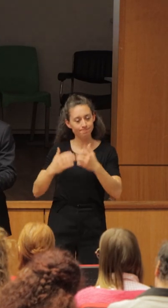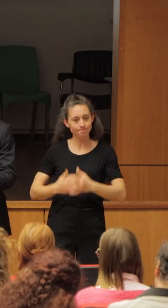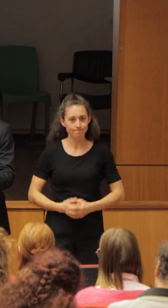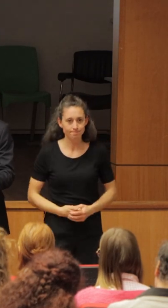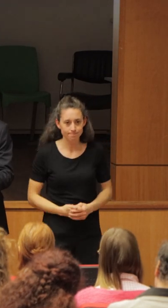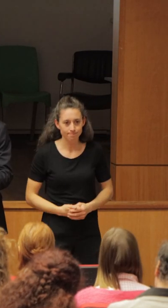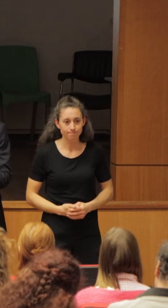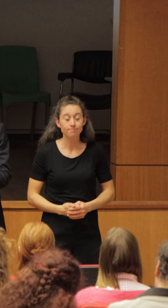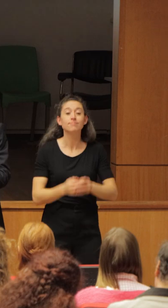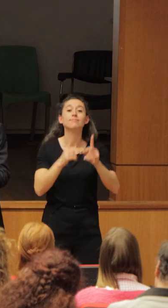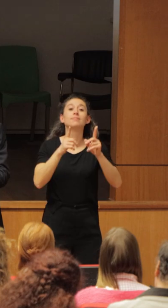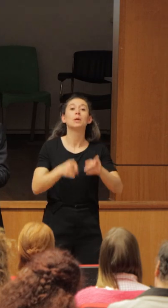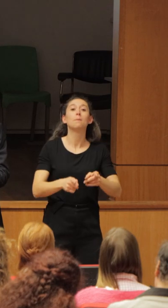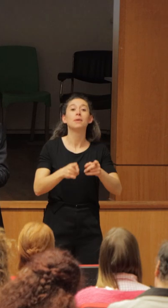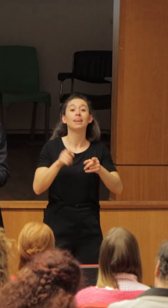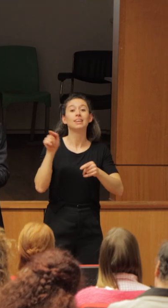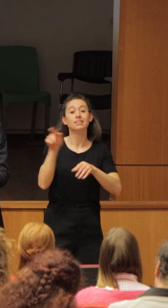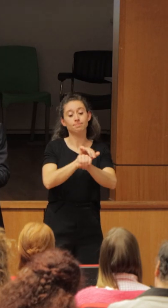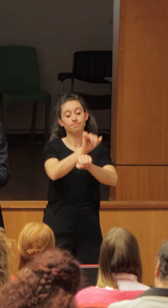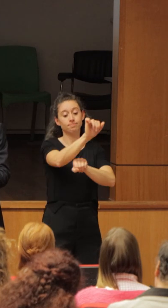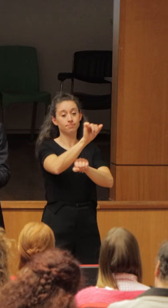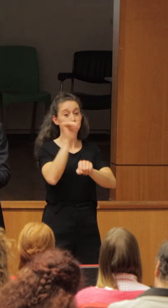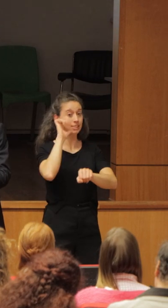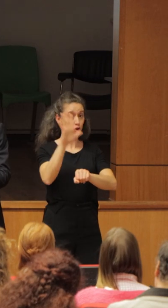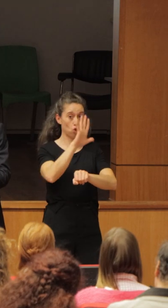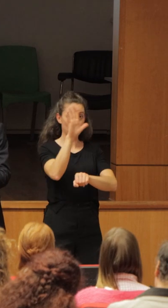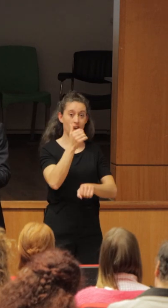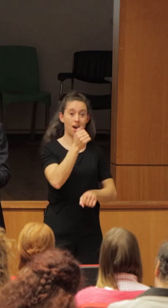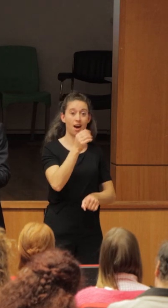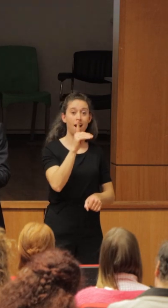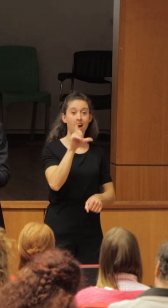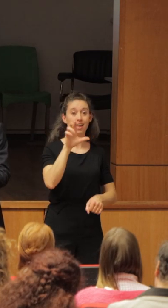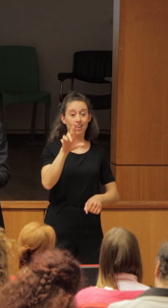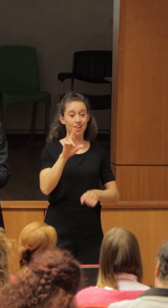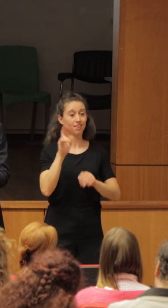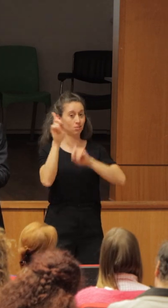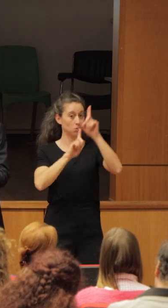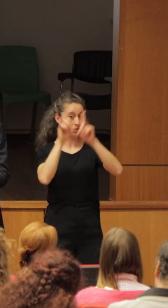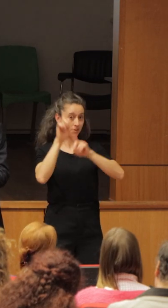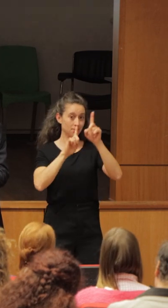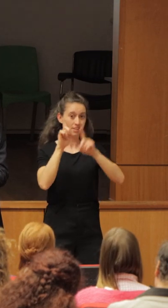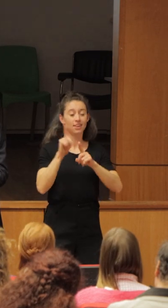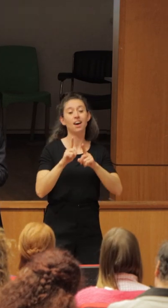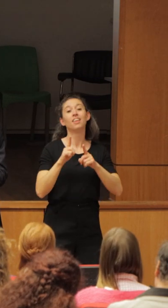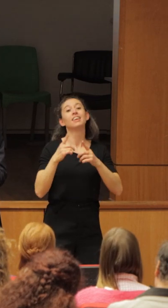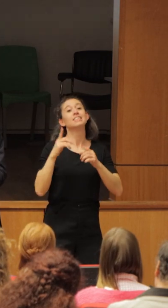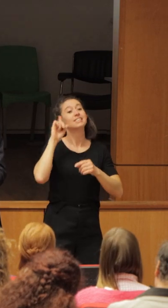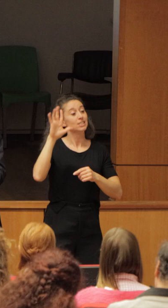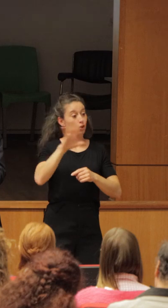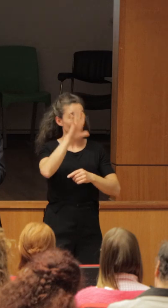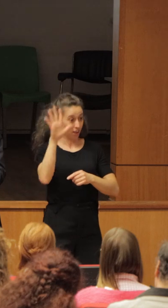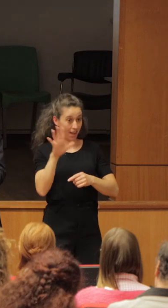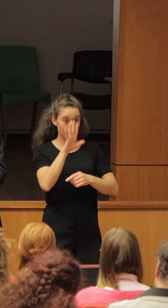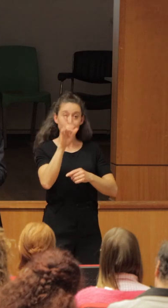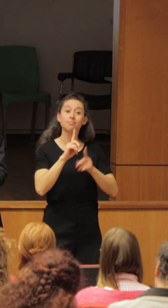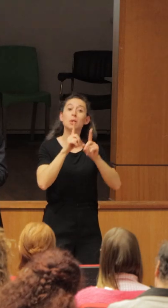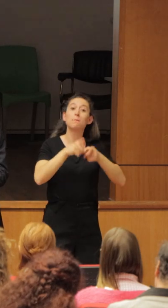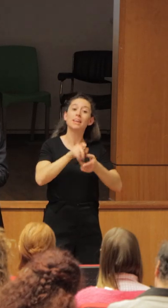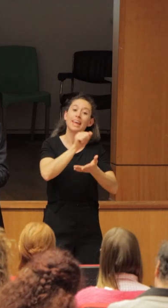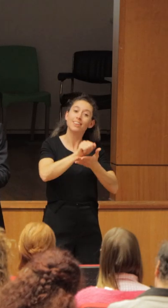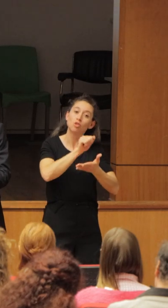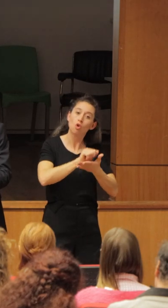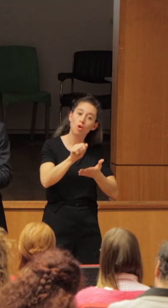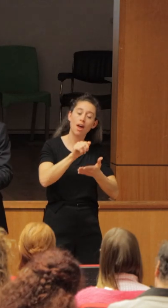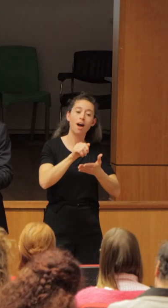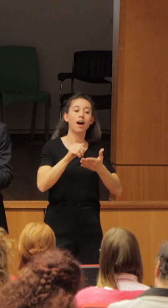muchísimo. Asimismo, es diplomada en psicología adleriana por la North American Society for Adlerian Psychology. Es editora